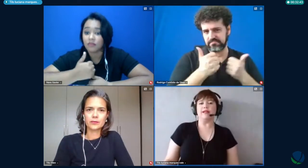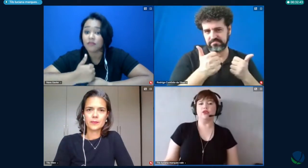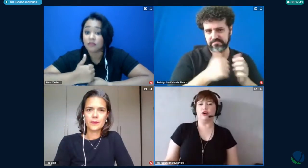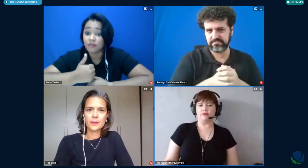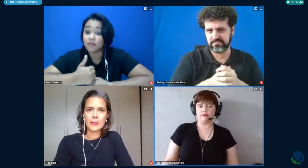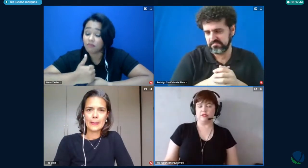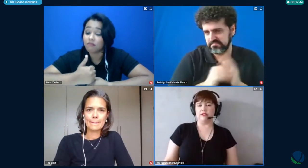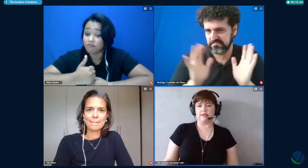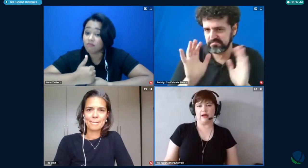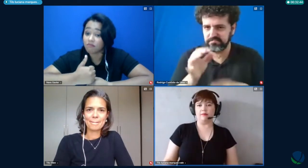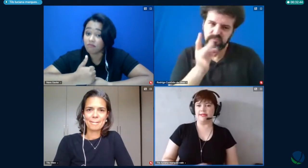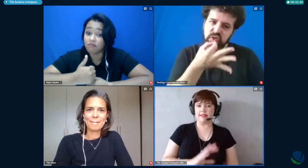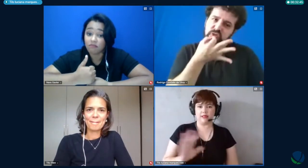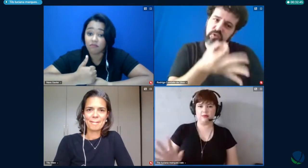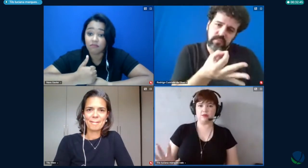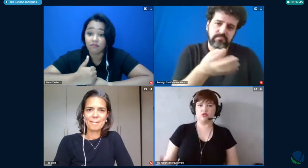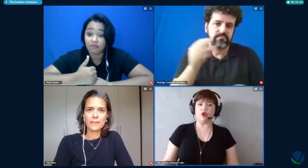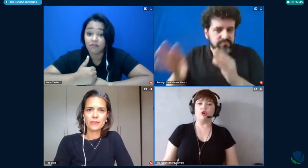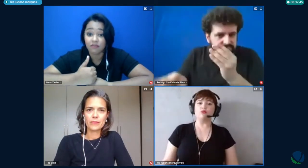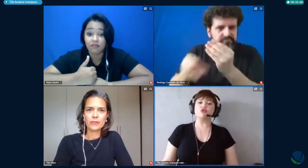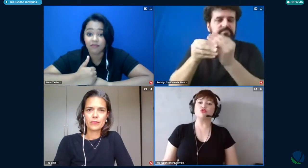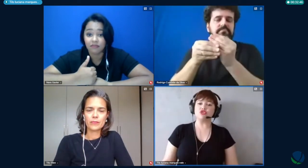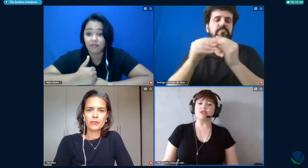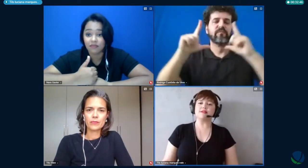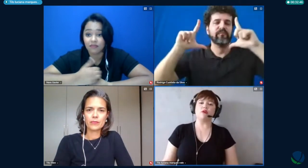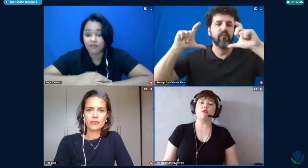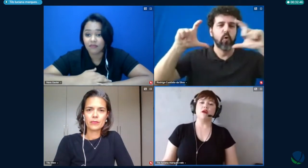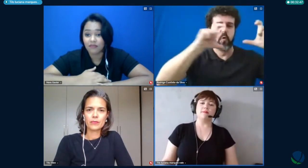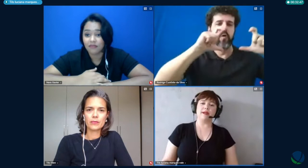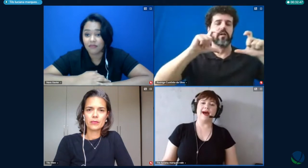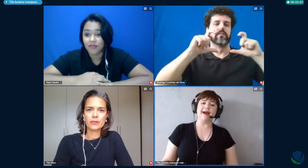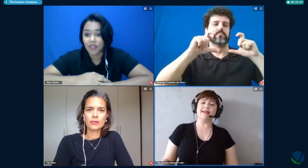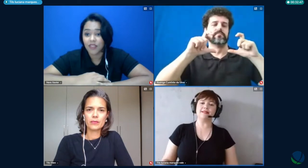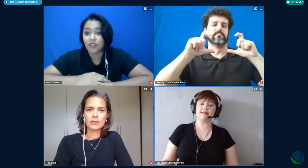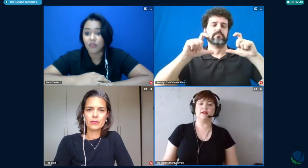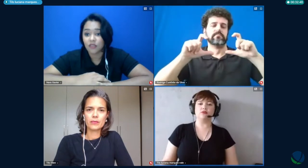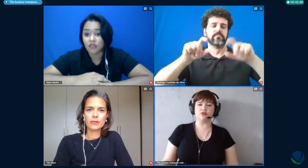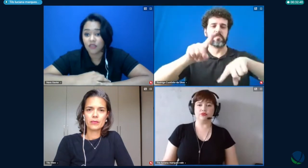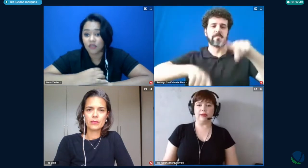é obrigatório, tá? Mas seria mesmo só como sugestão